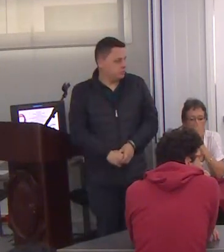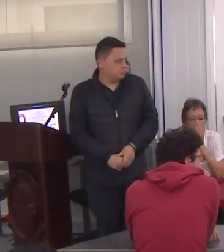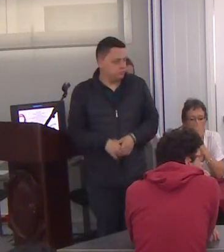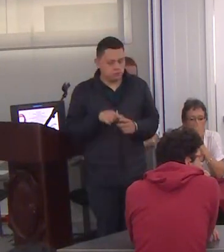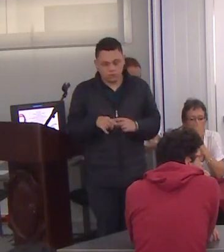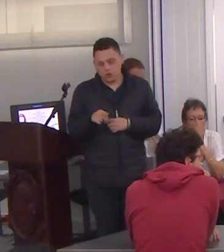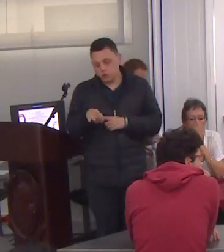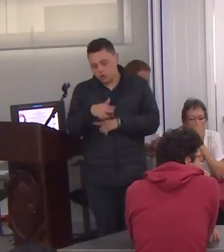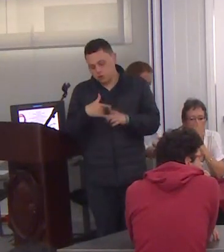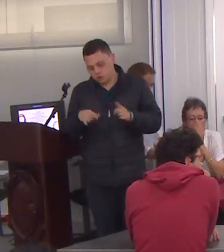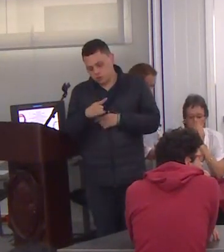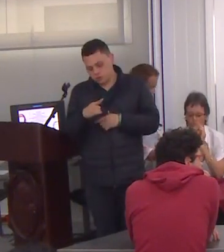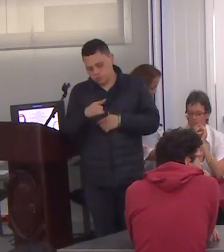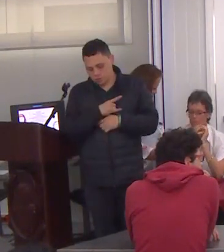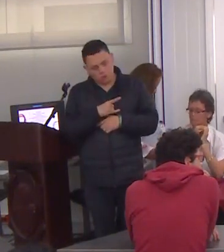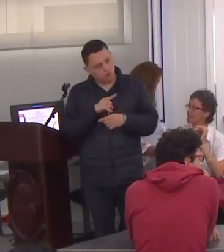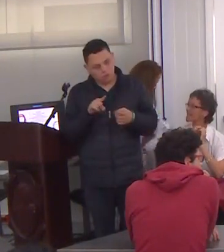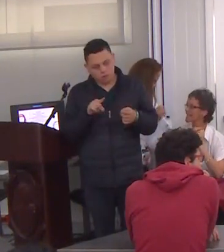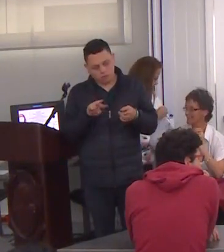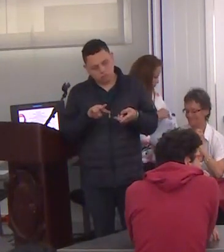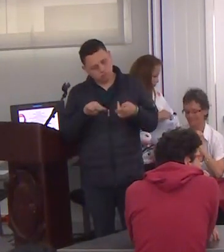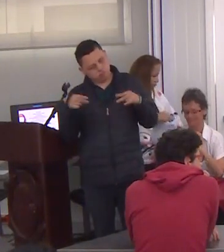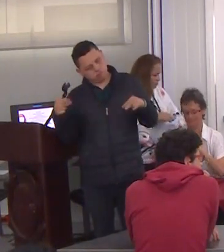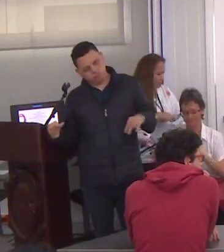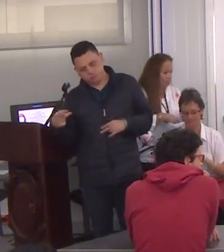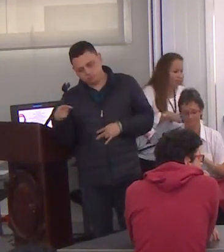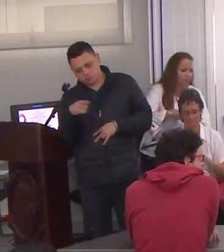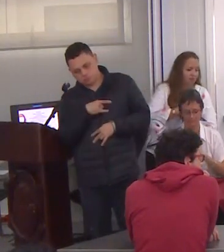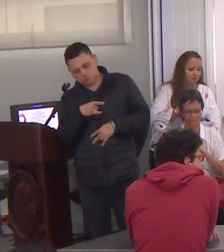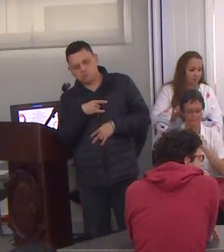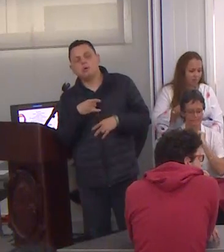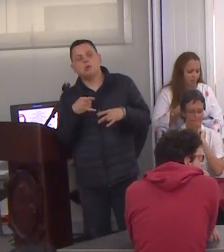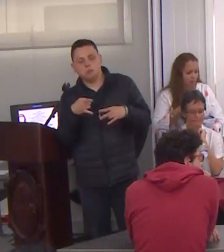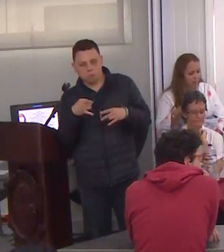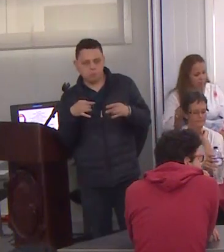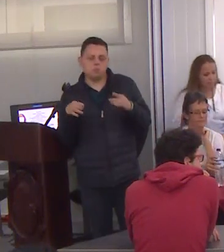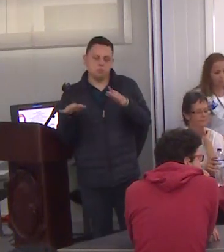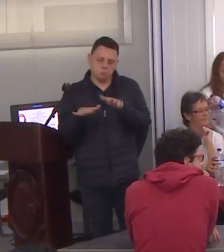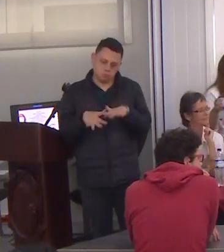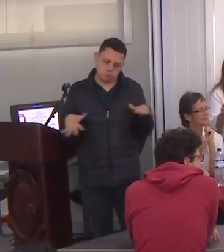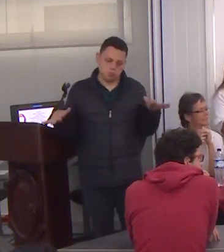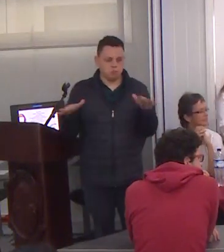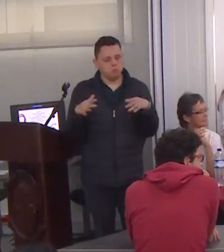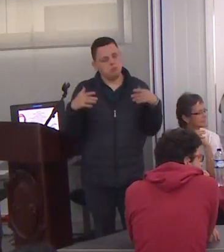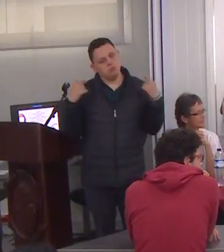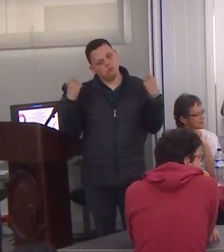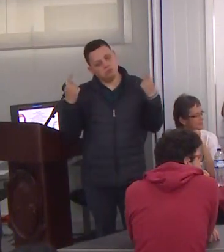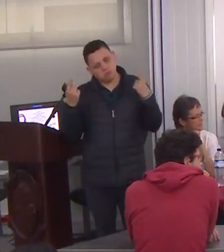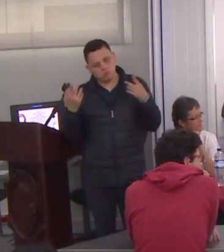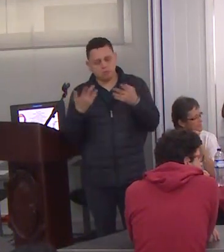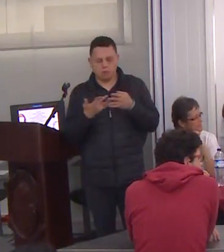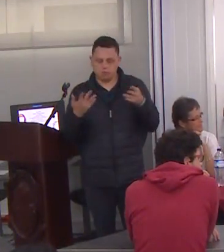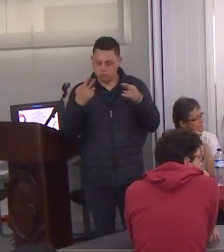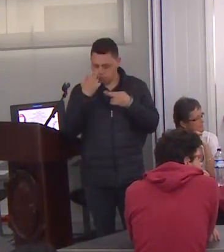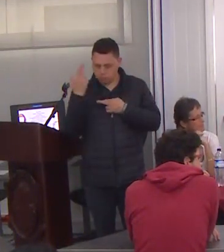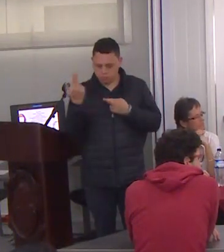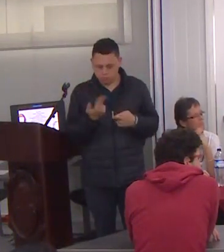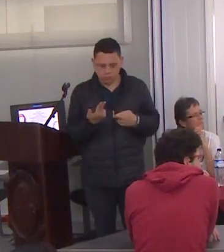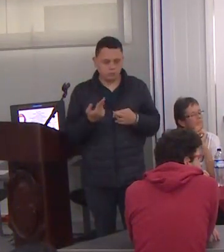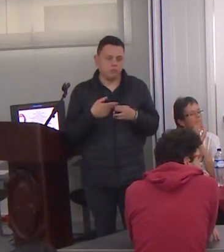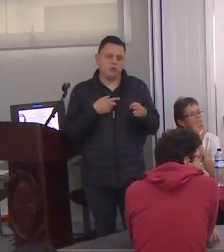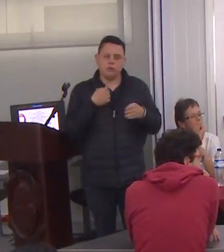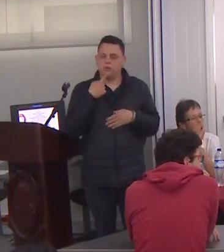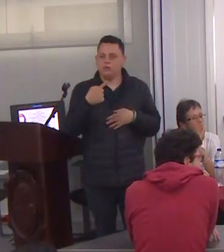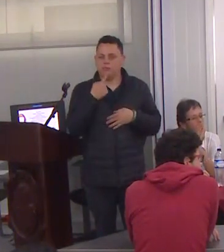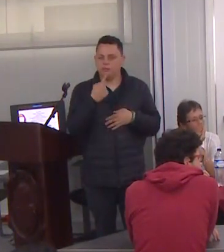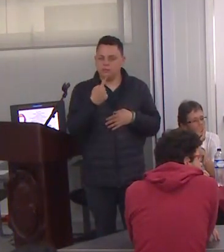universitario antes al contrario en el sentido de que había un espacio de mayor comprensión entonces esto para decirles